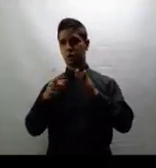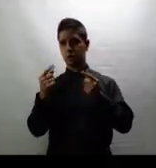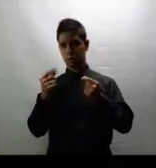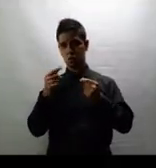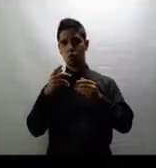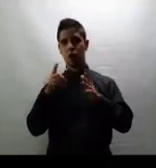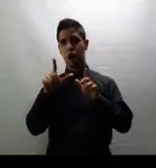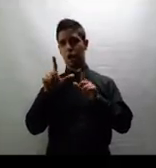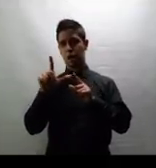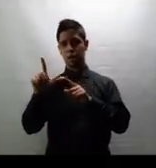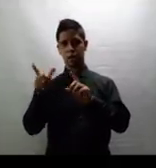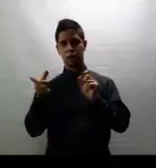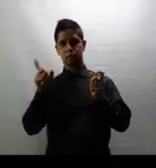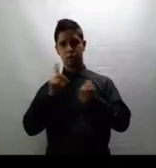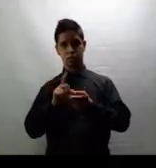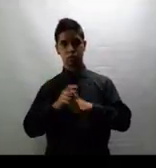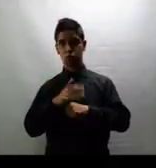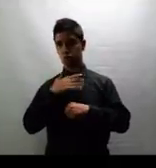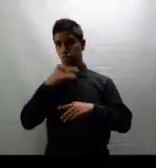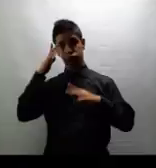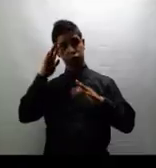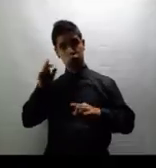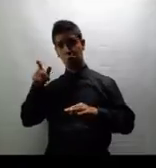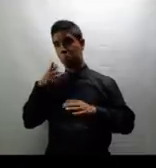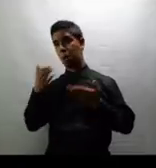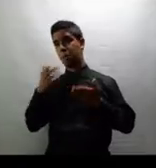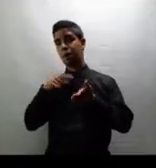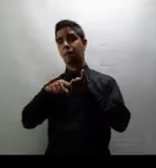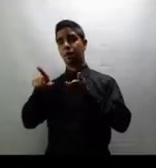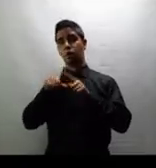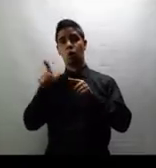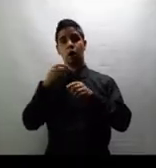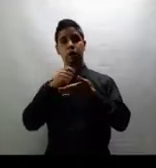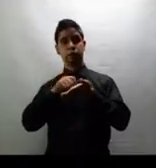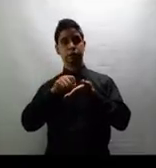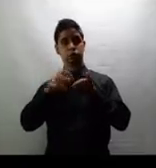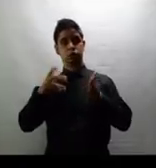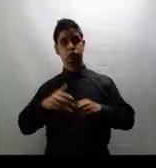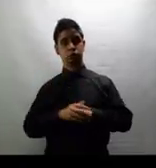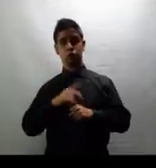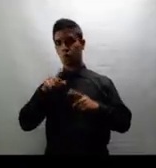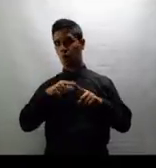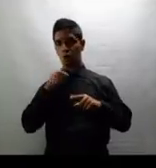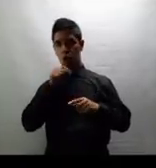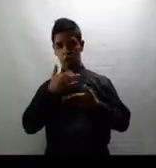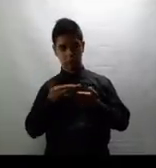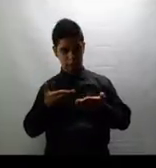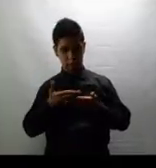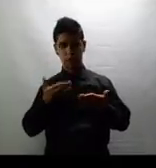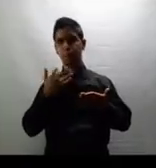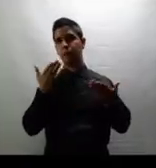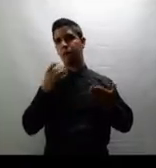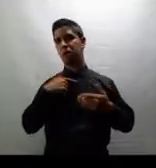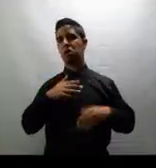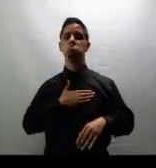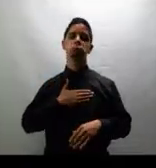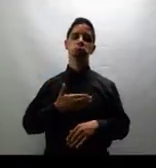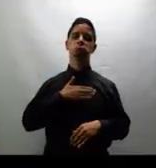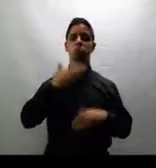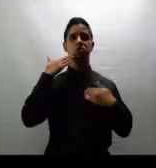letra pues seguramente le pagaron a la compositor y cuando el compositor es extranjero y no está aquí a lo mejor accede